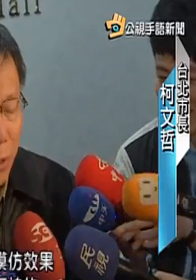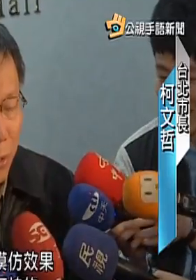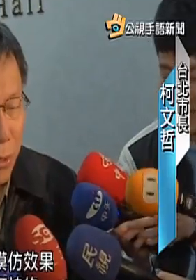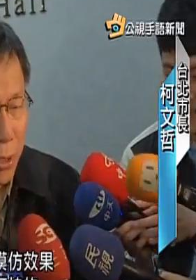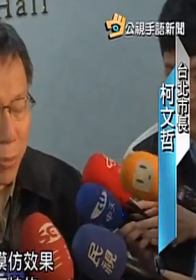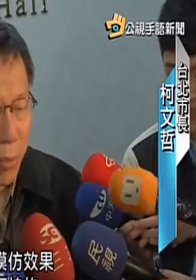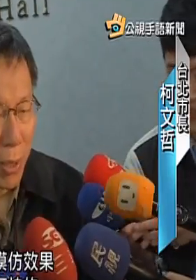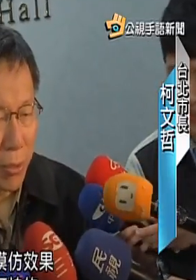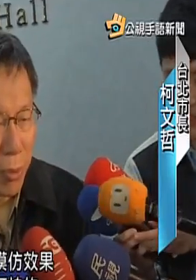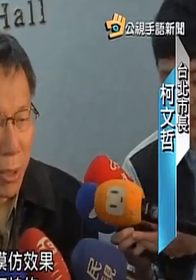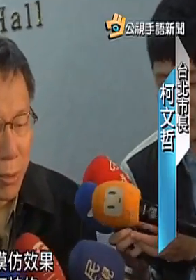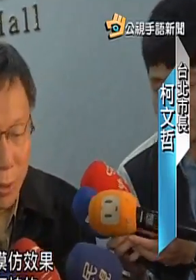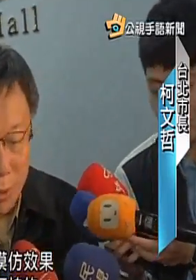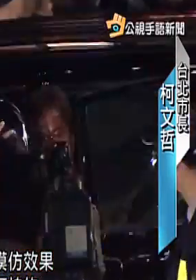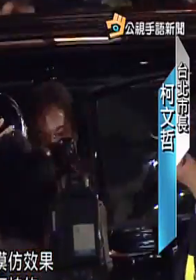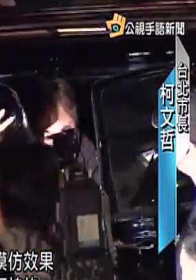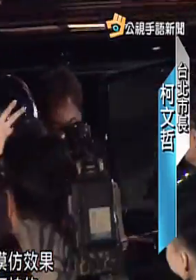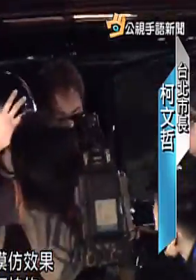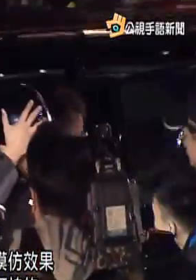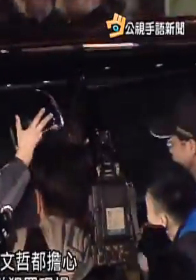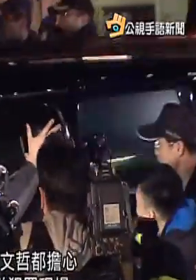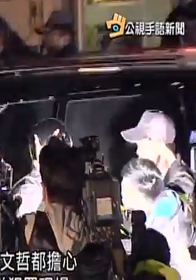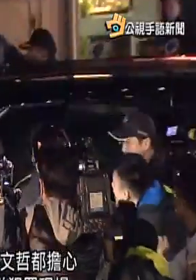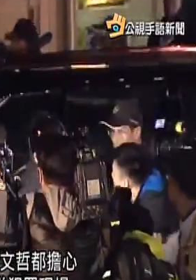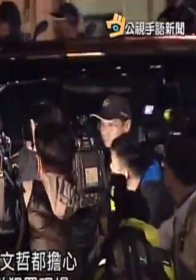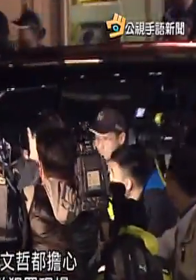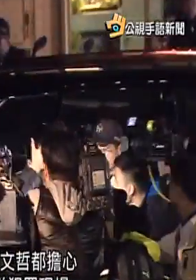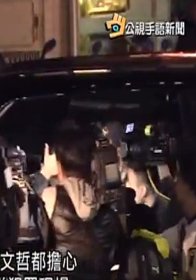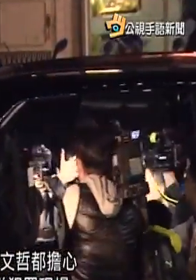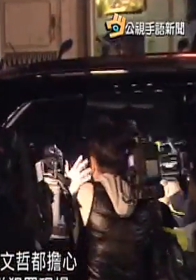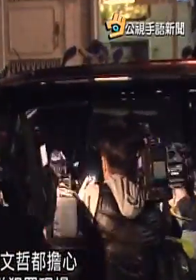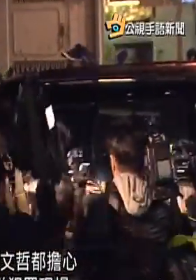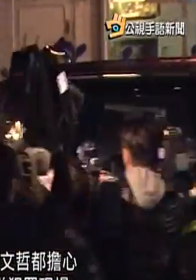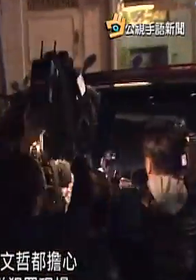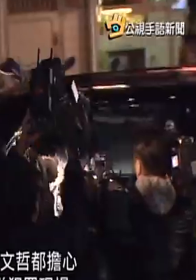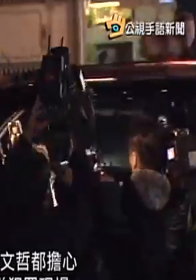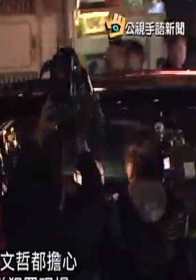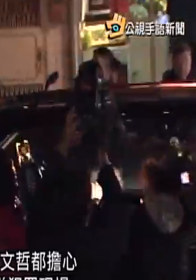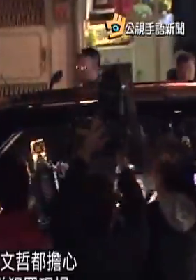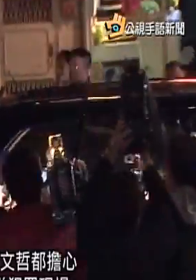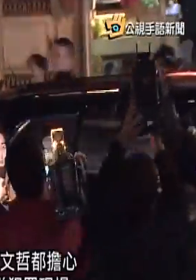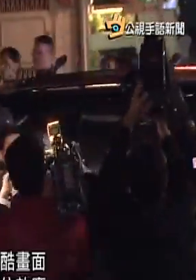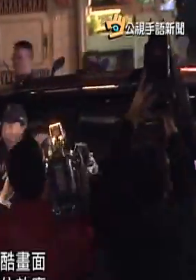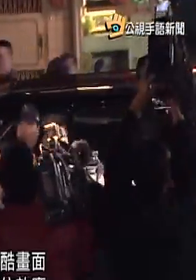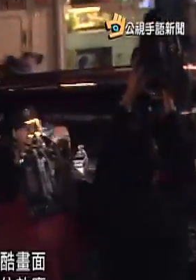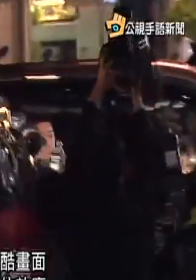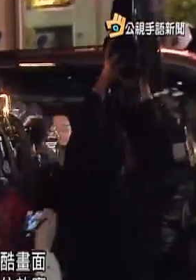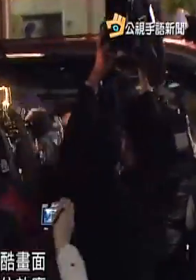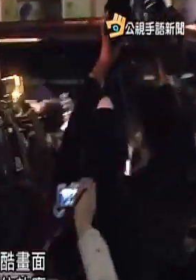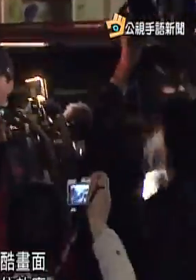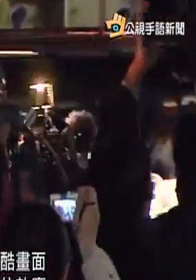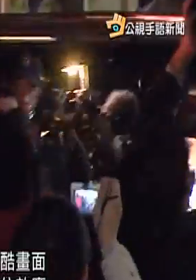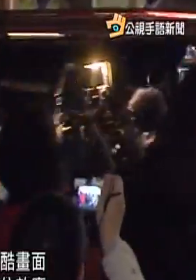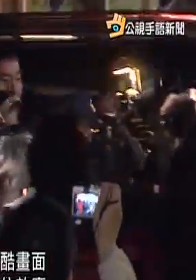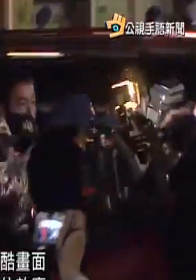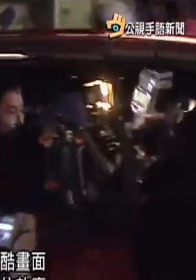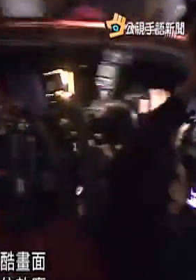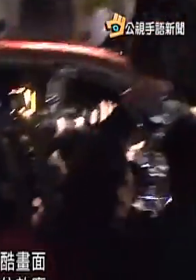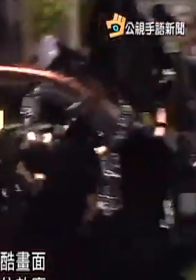仿效果还是蛮可怕的。 连台北市长柯文哲都担心，媒体一再播送犯罪现场和凶嫌冷酷画面，会引起模仿效应。